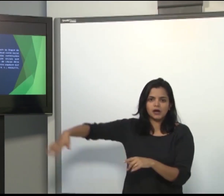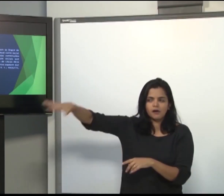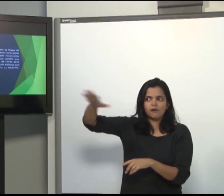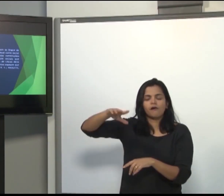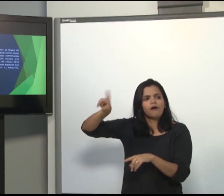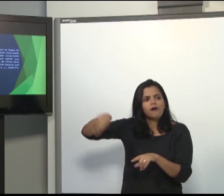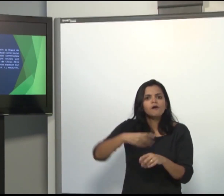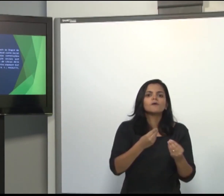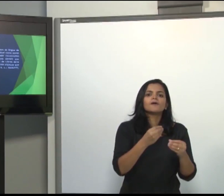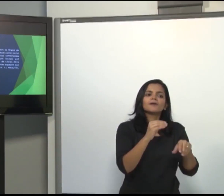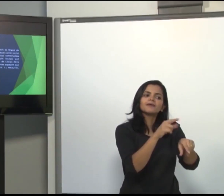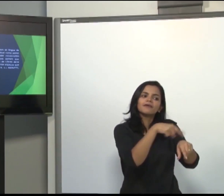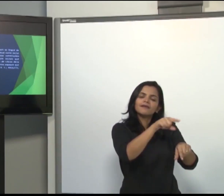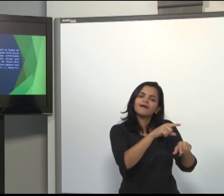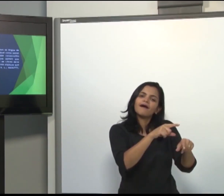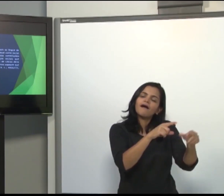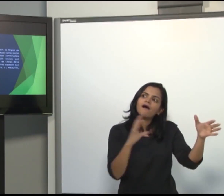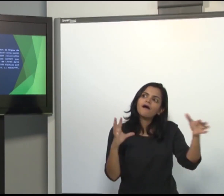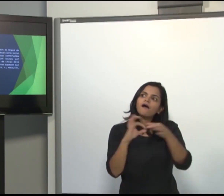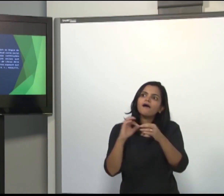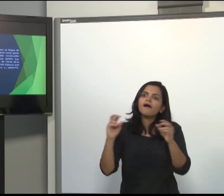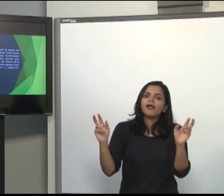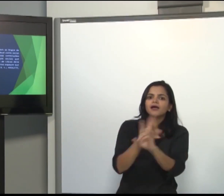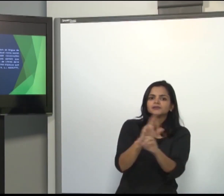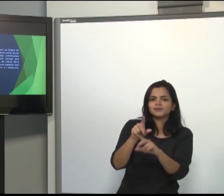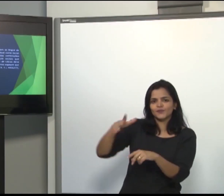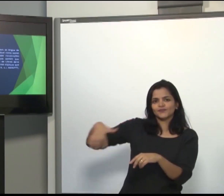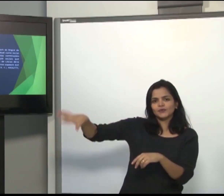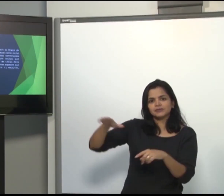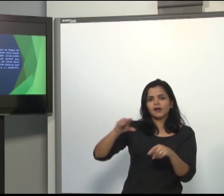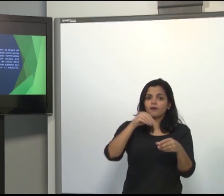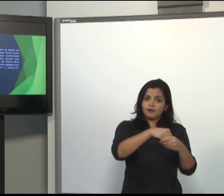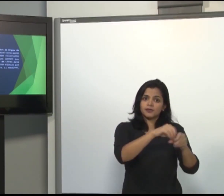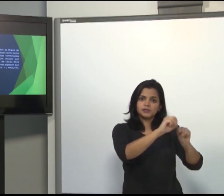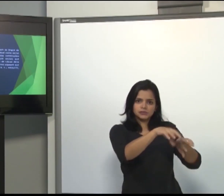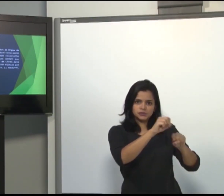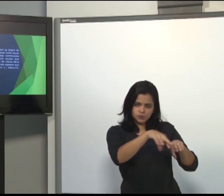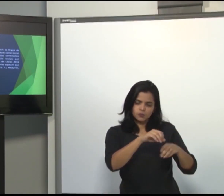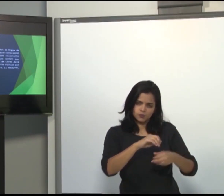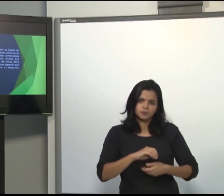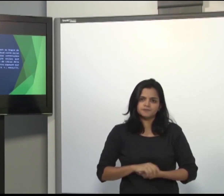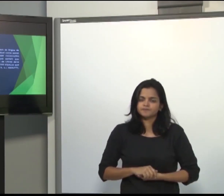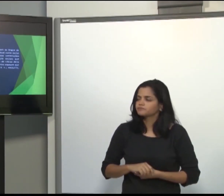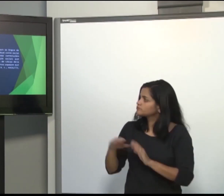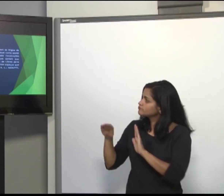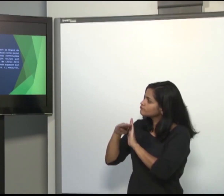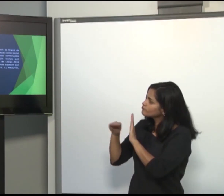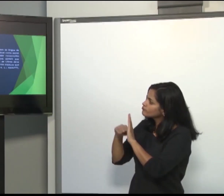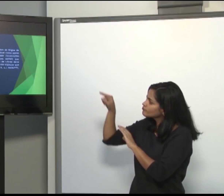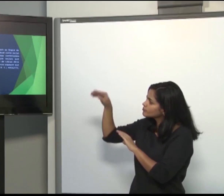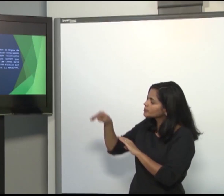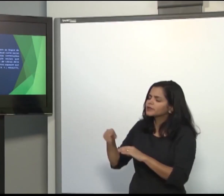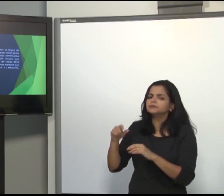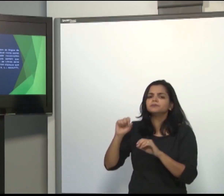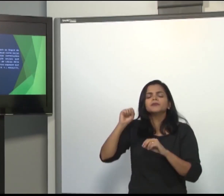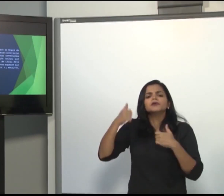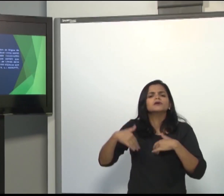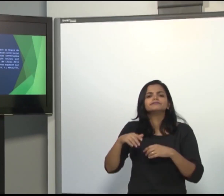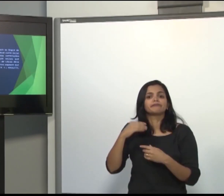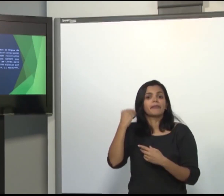surdos. Então, tem que ter uma relação dessa língua com a sociedade, bem como com o processo de ensino.